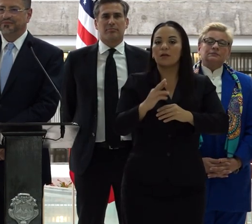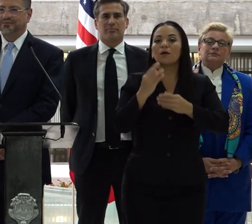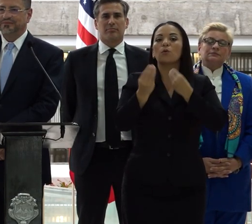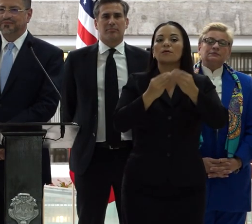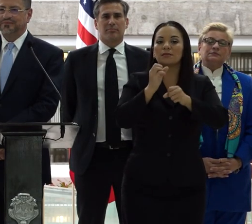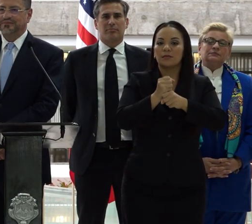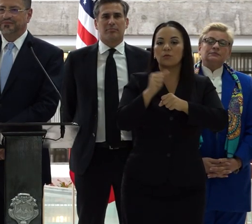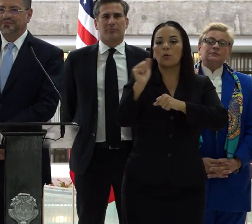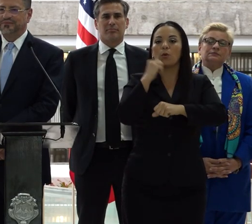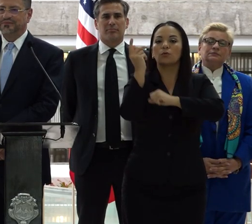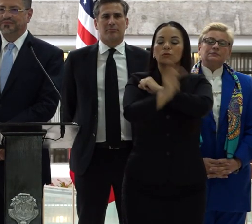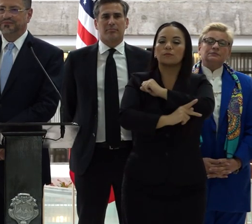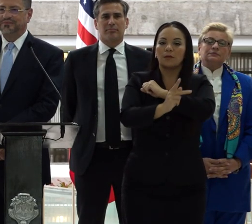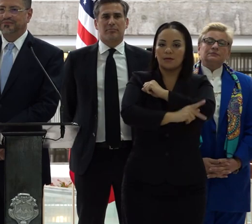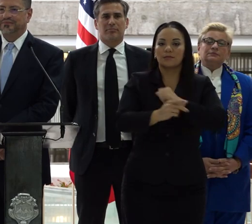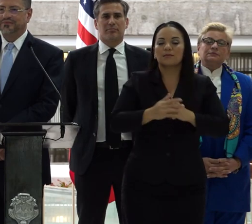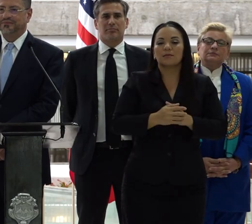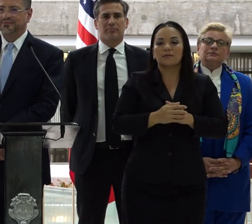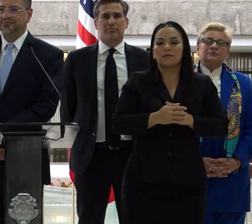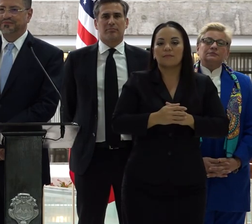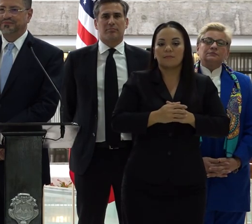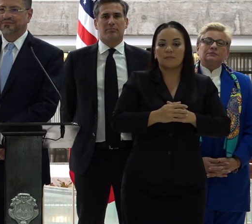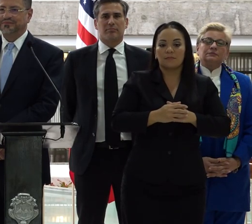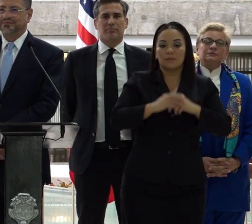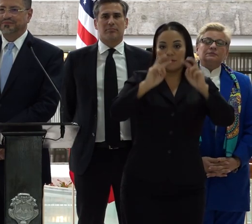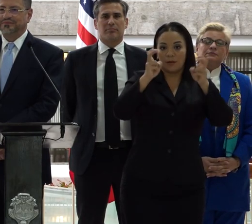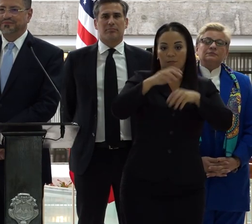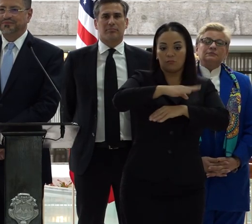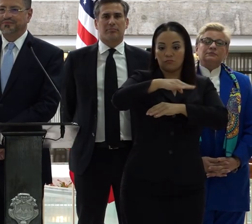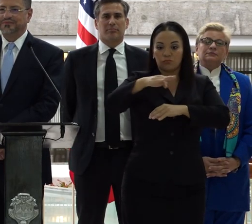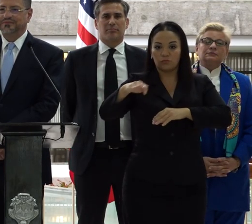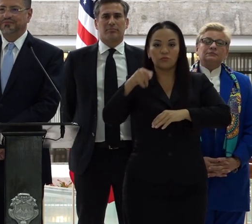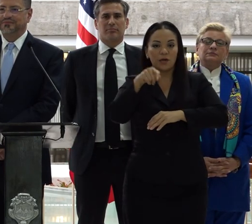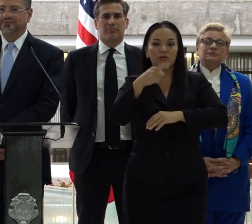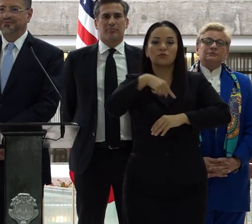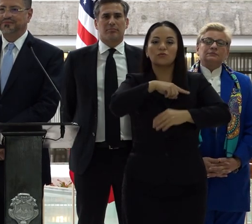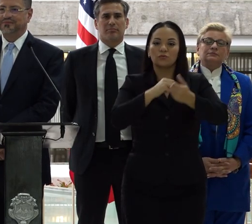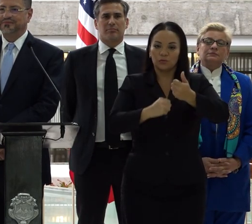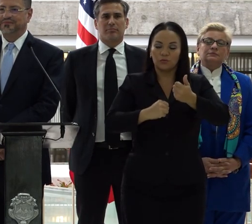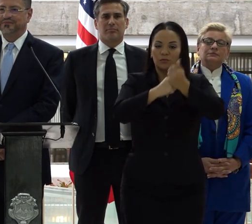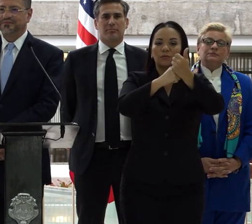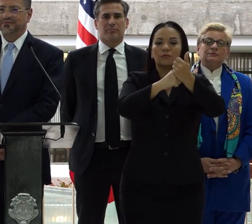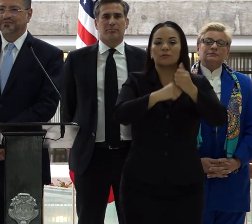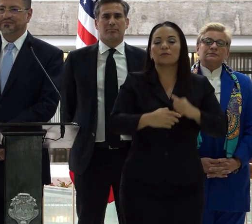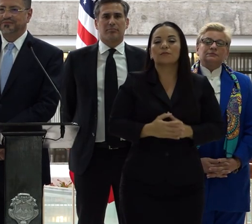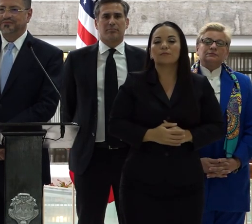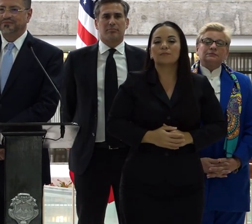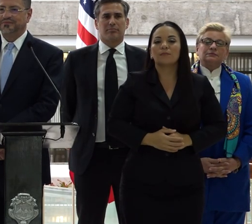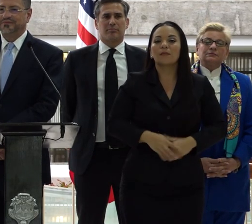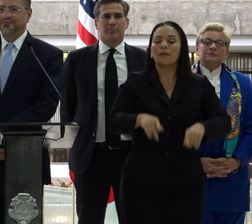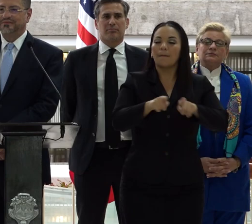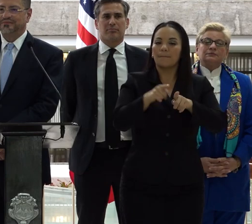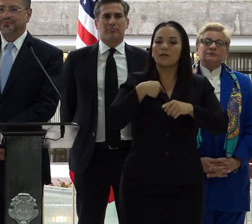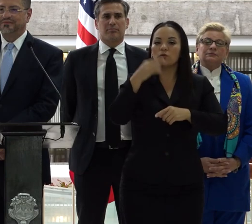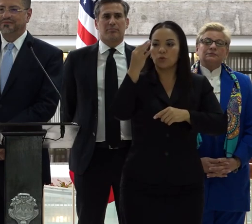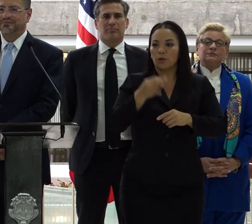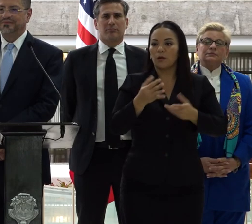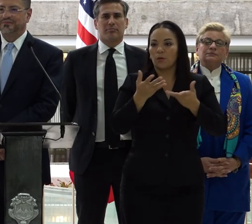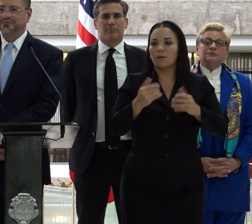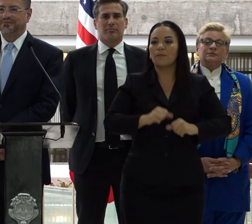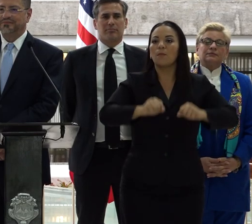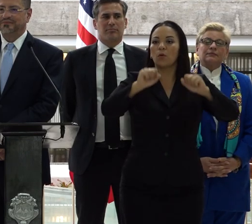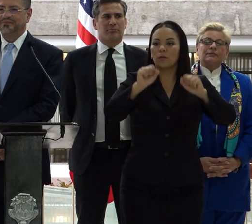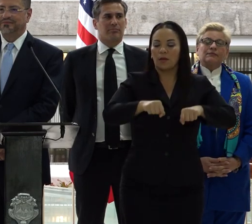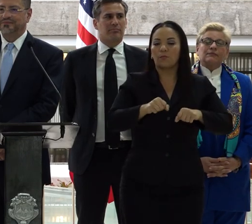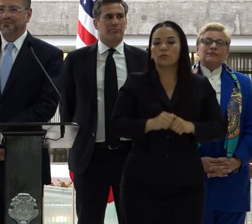países en el corredor marítimo es algo que nosotros queremos apoyar. Y por último, creo que